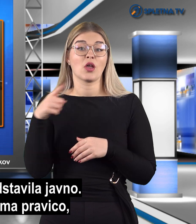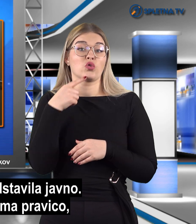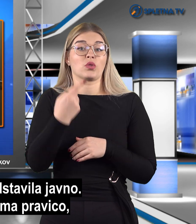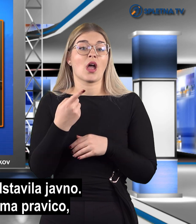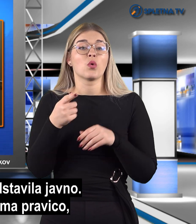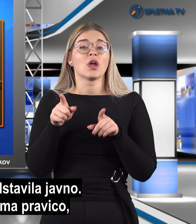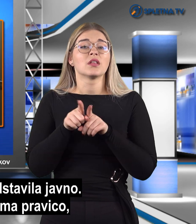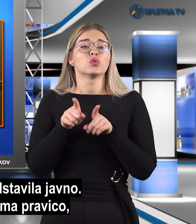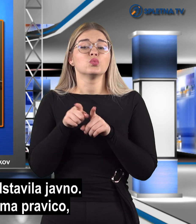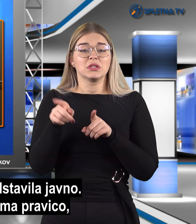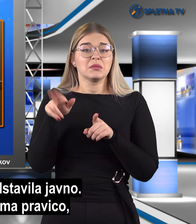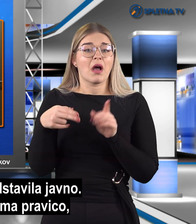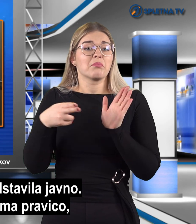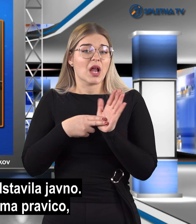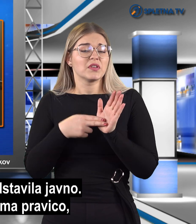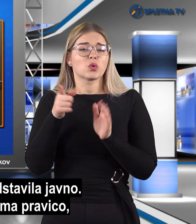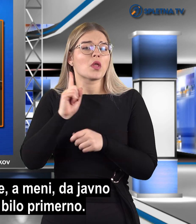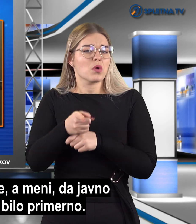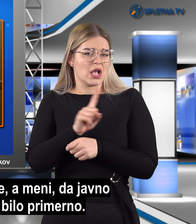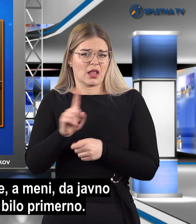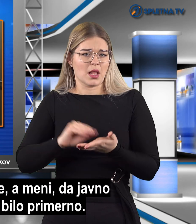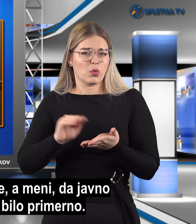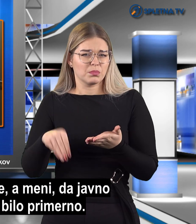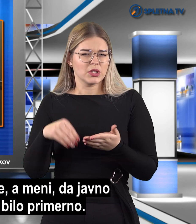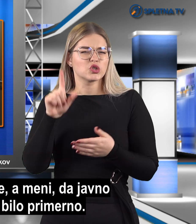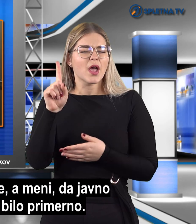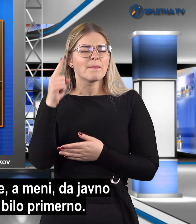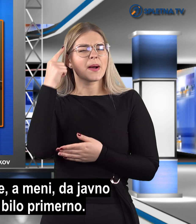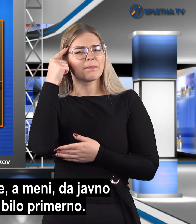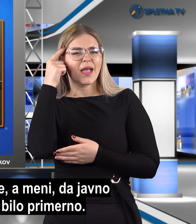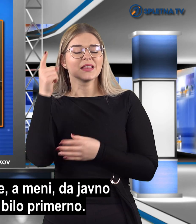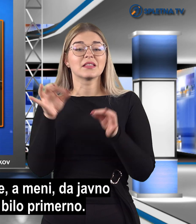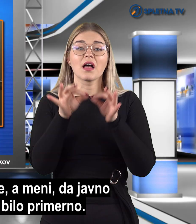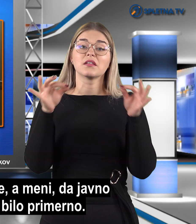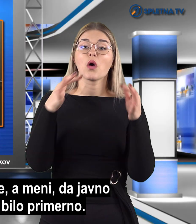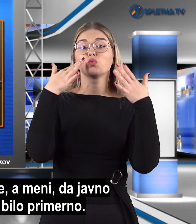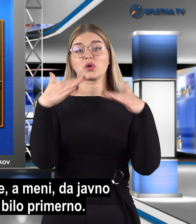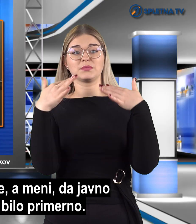Dodal je, da ima pravico, da ukaza ne podpiše, a meni, da javno razpravljanje ni bilo primerno.